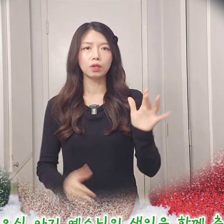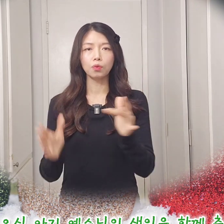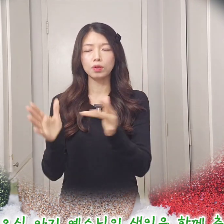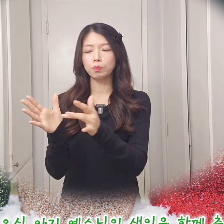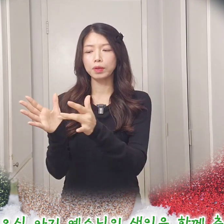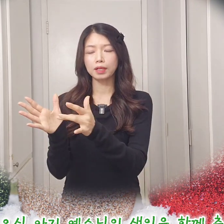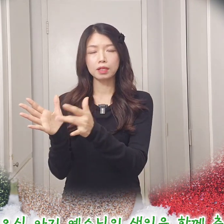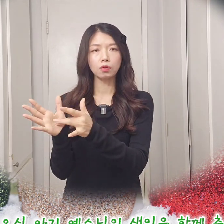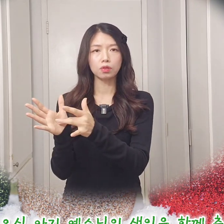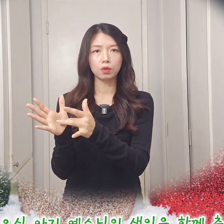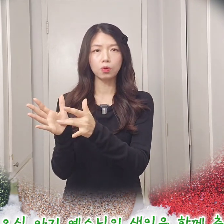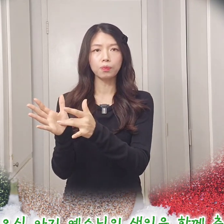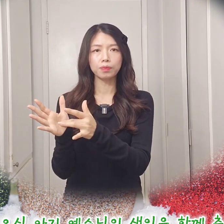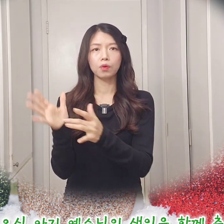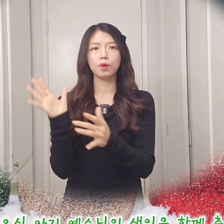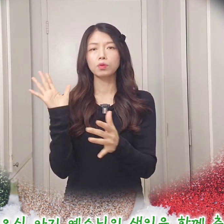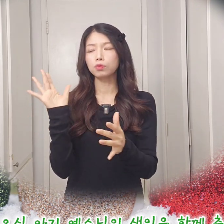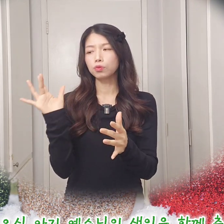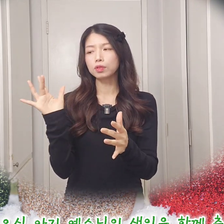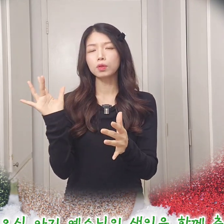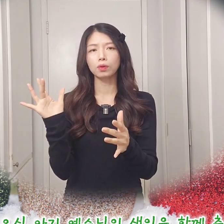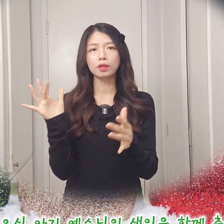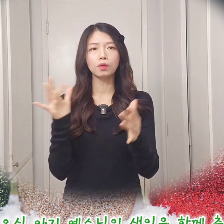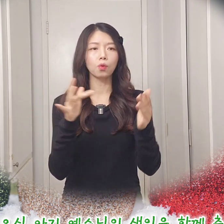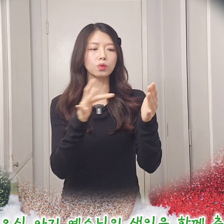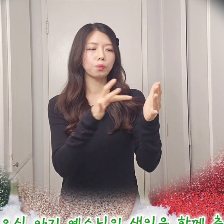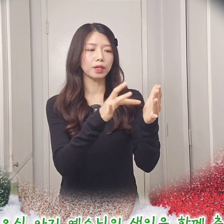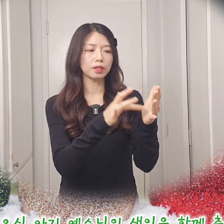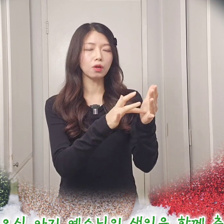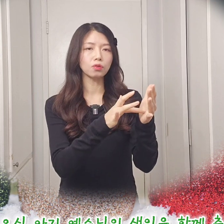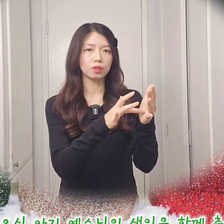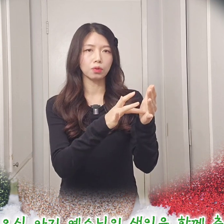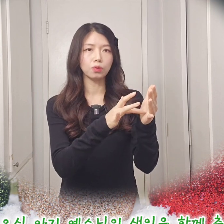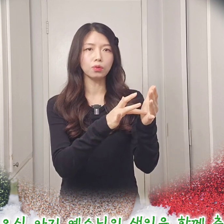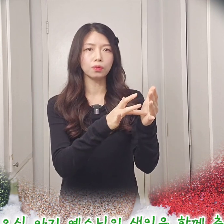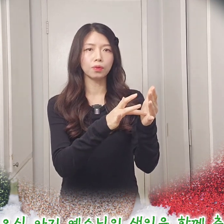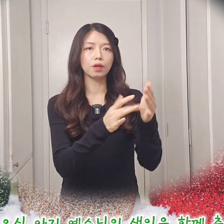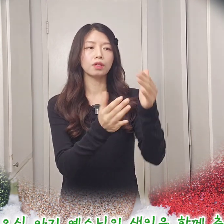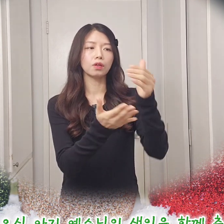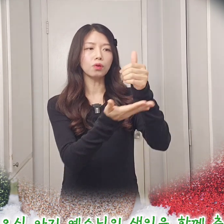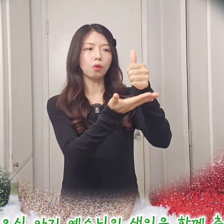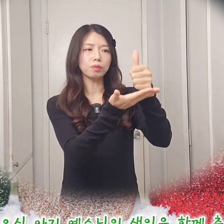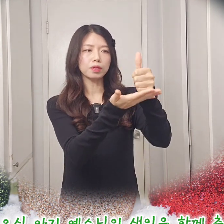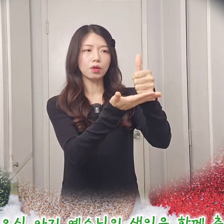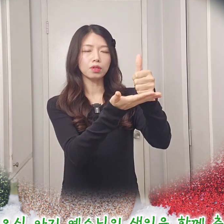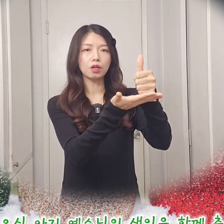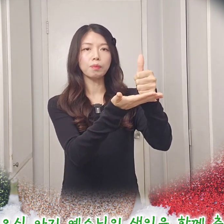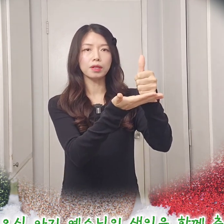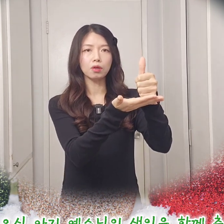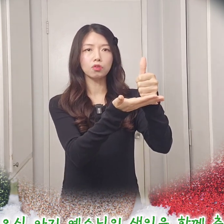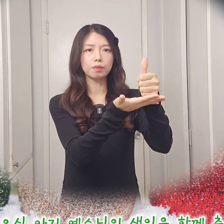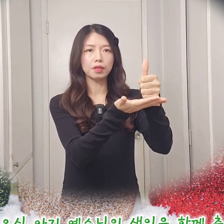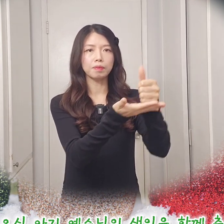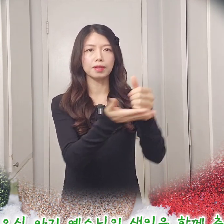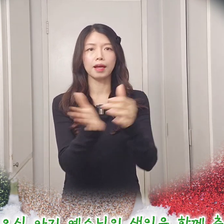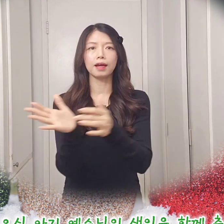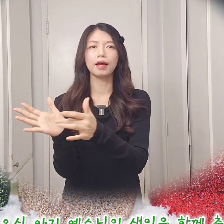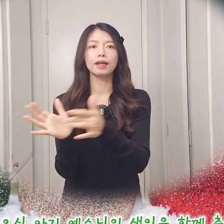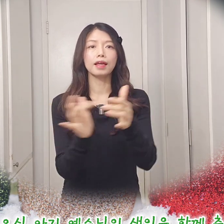중지로는 왼손바닥 찍어주시고 왼손 중지로는 오른손바닥 찍어주시고 그리고 엄지 세우셔서 받쳐주시면 됩니다.